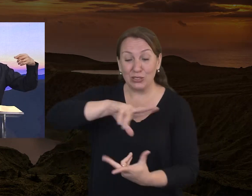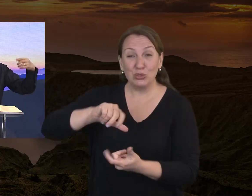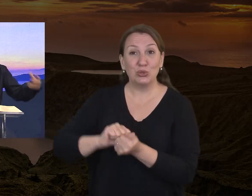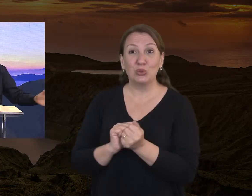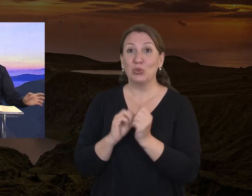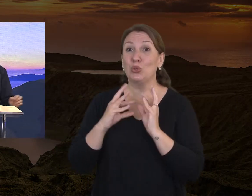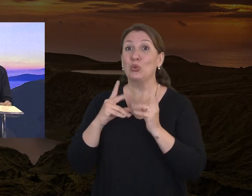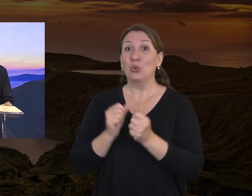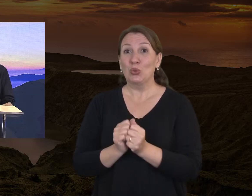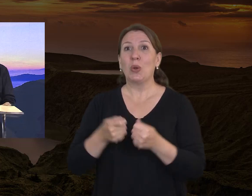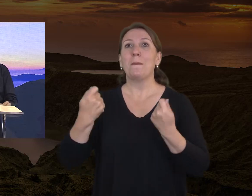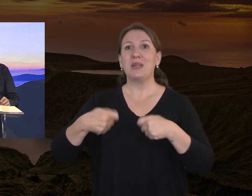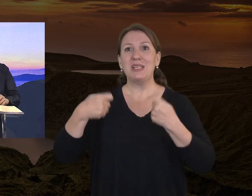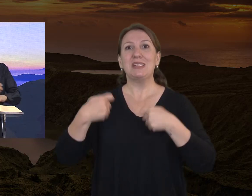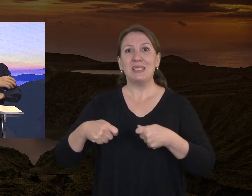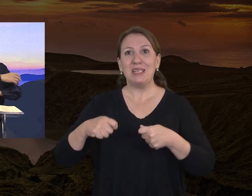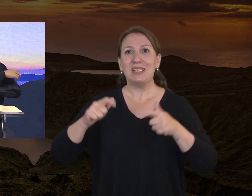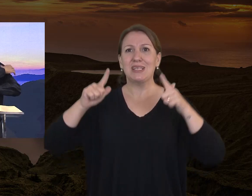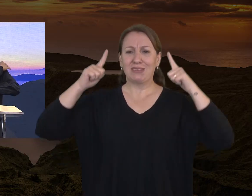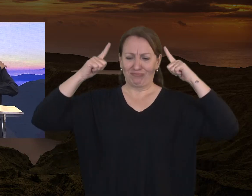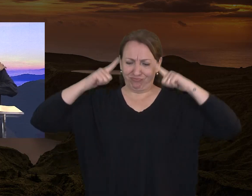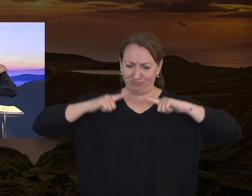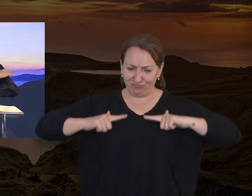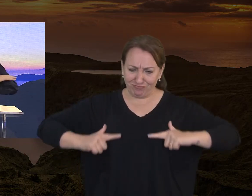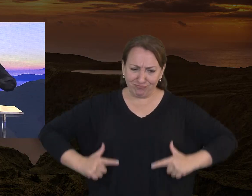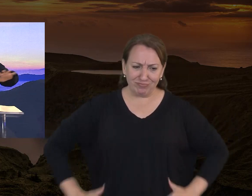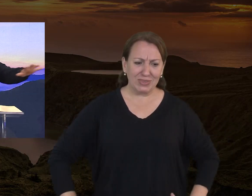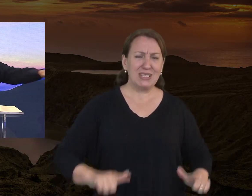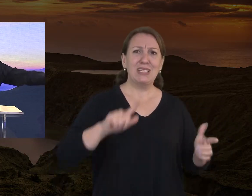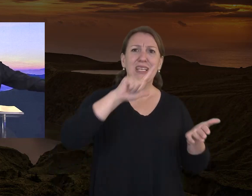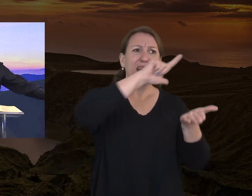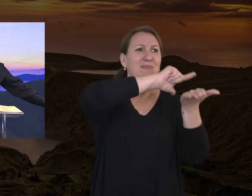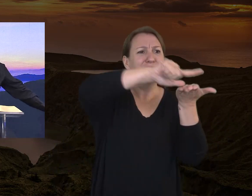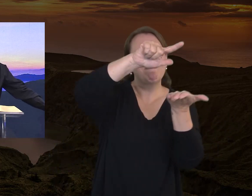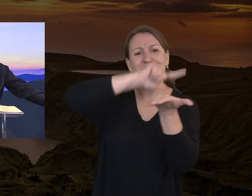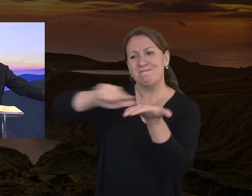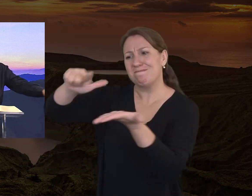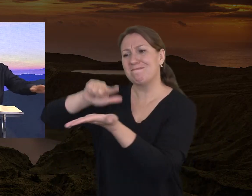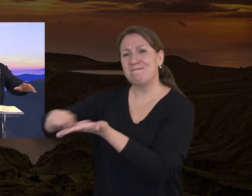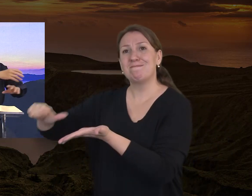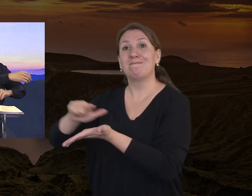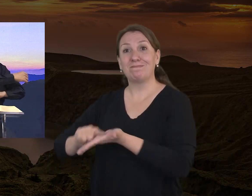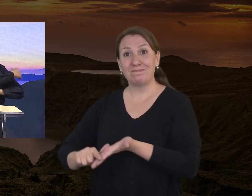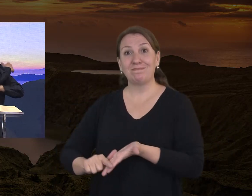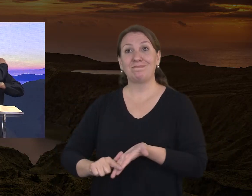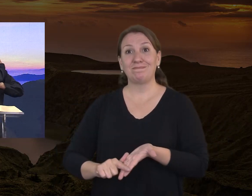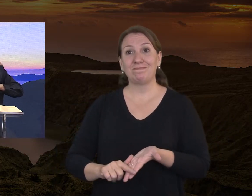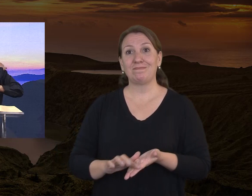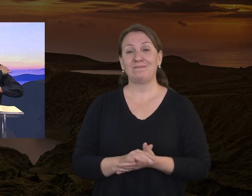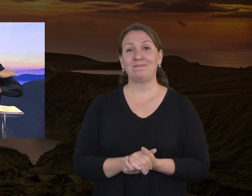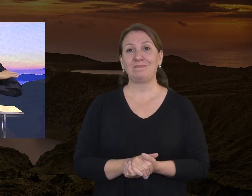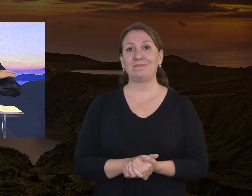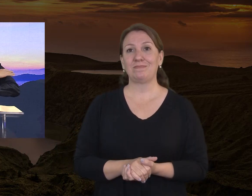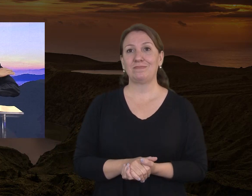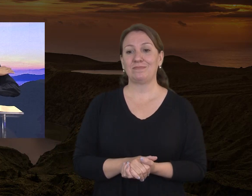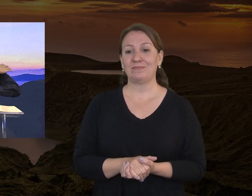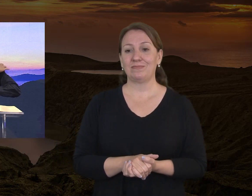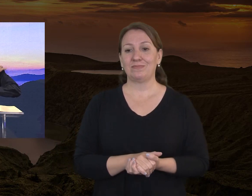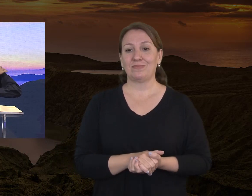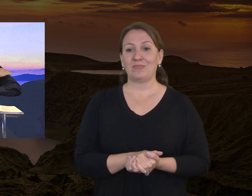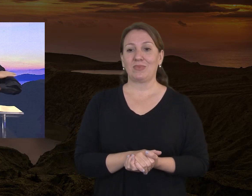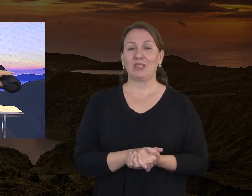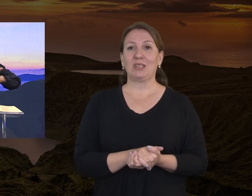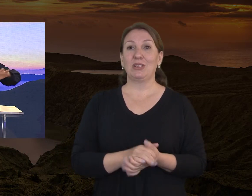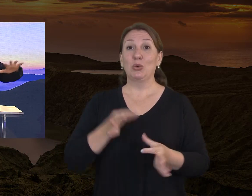natureza de Deus. Deus precisa varrer desse universo, o seu juízo